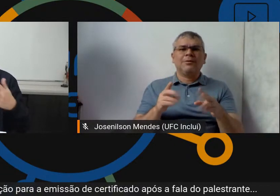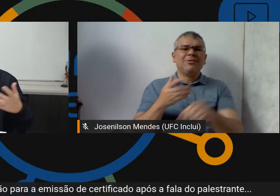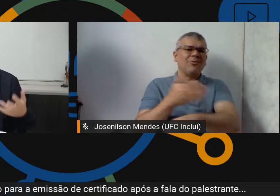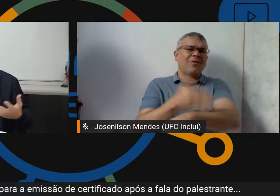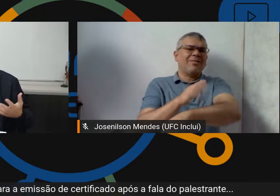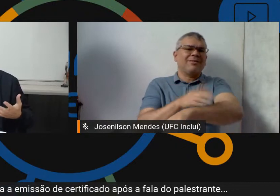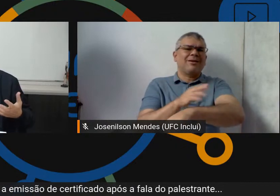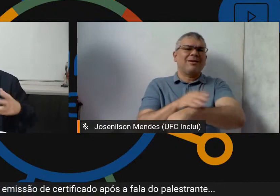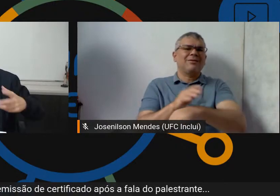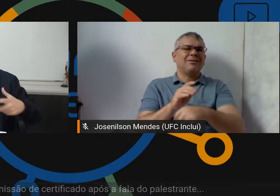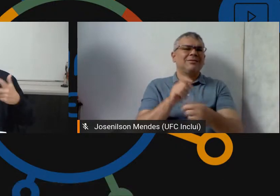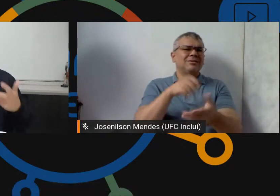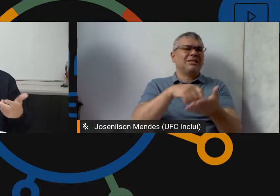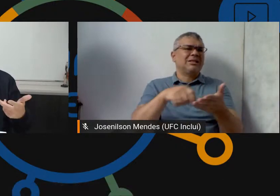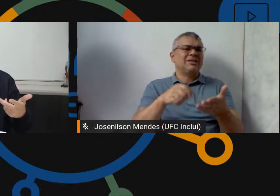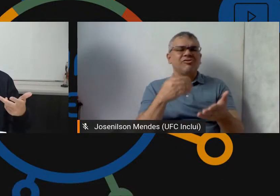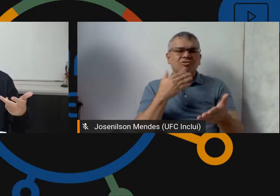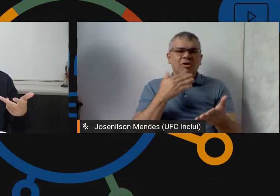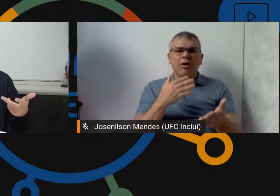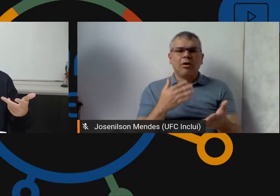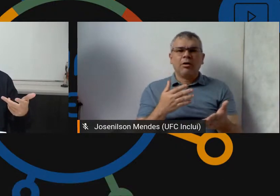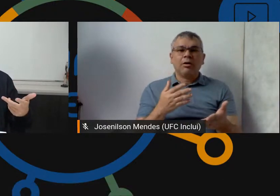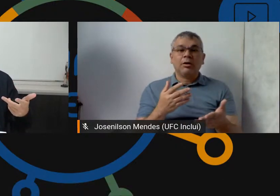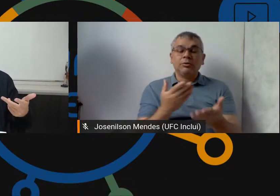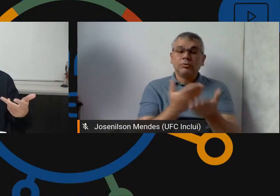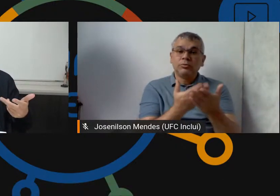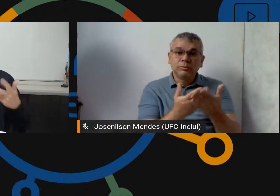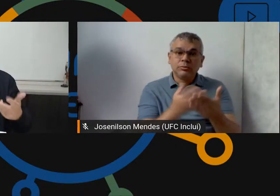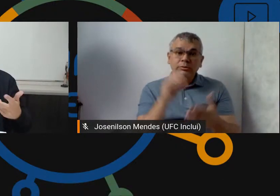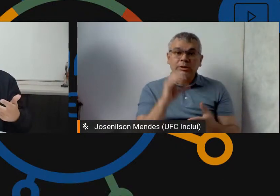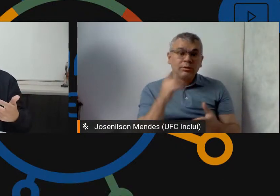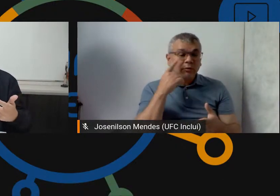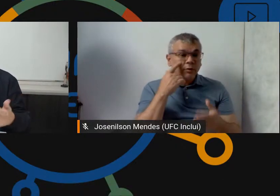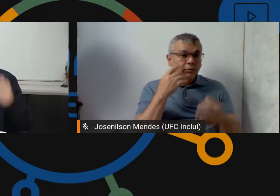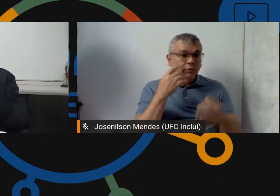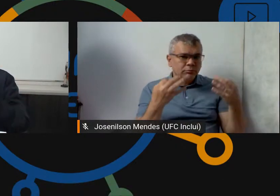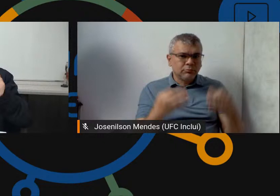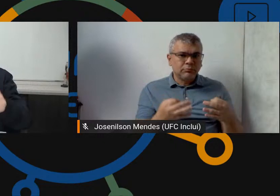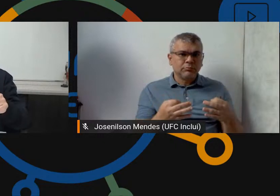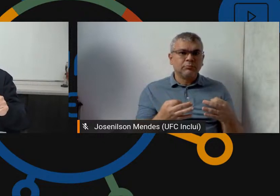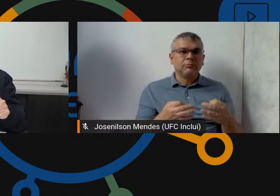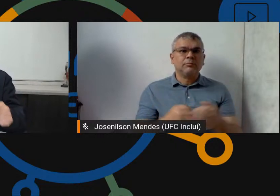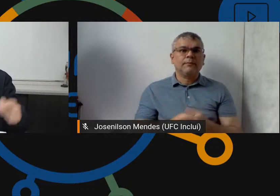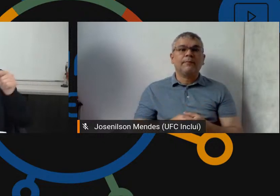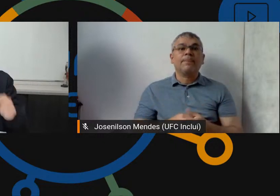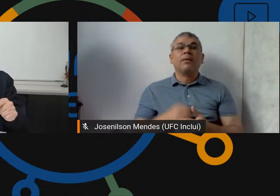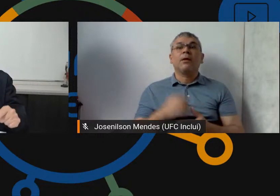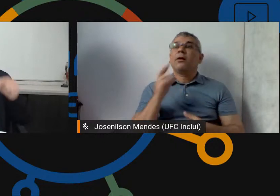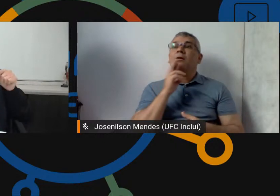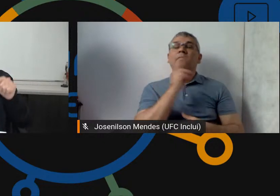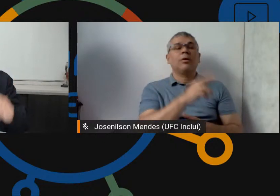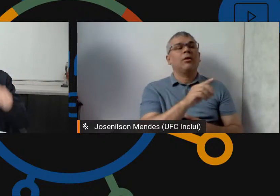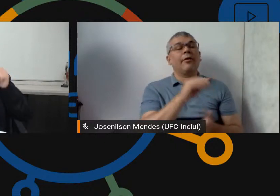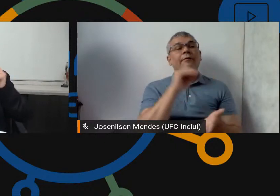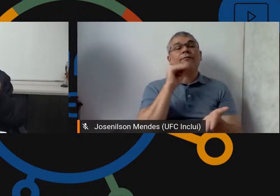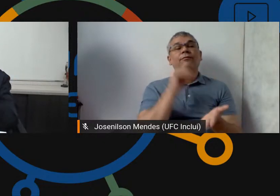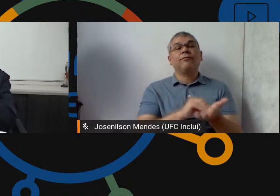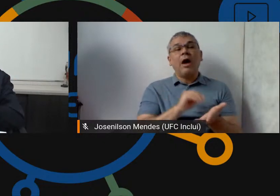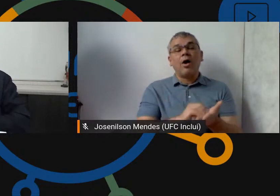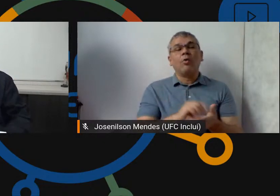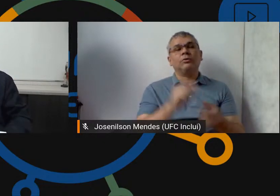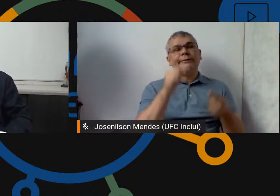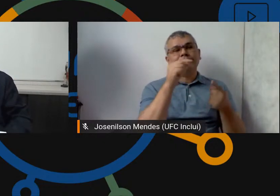coisas. Nós estamos falando com pessoas que querem entrar na ciência. Né? Como escreva mais? O que está faltando? De por que, do ponto de vista lógico,